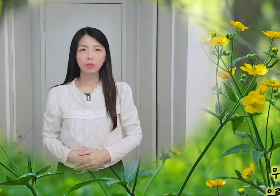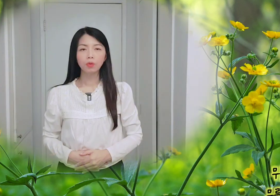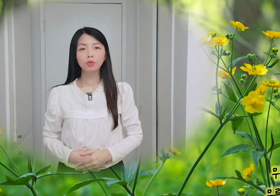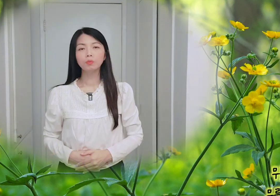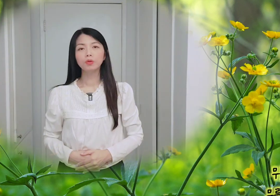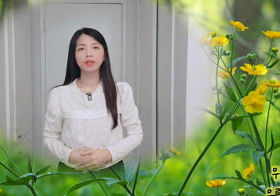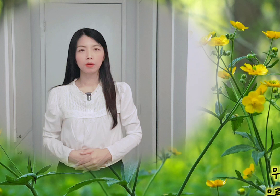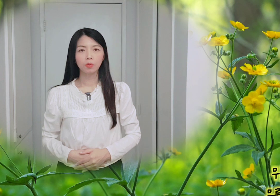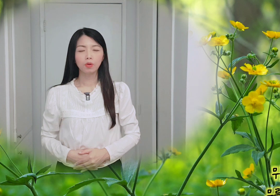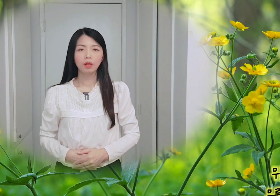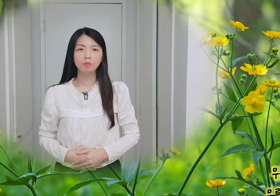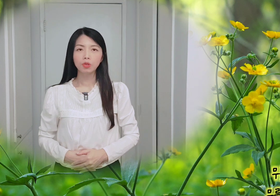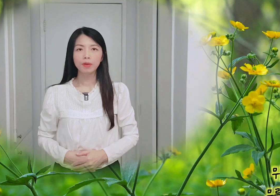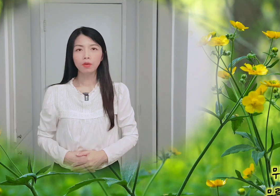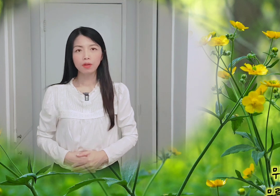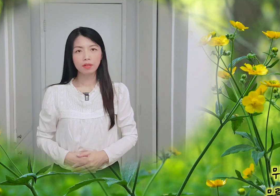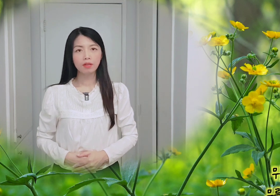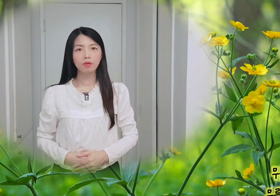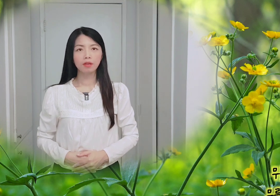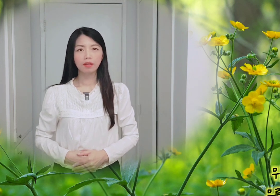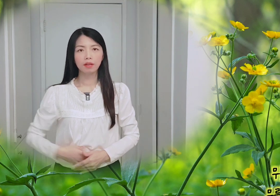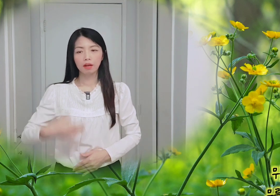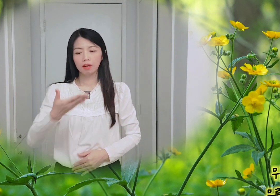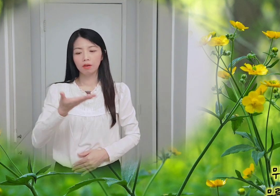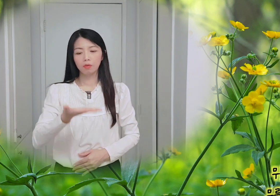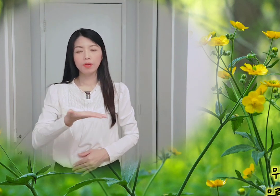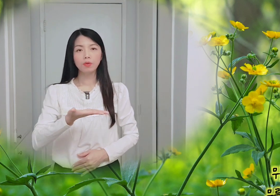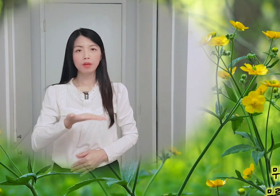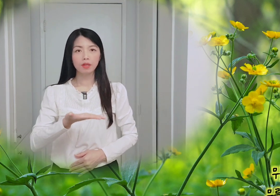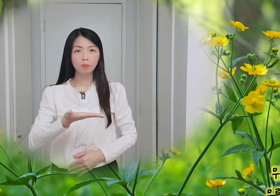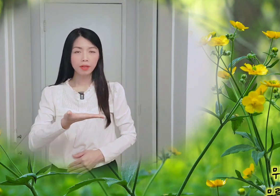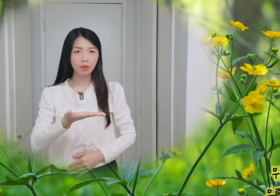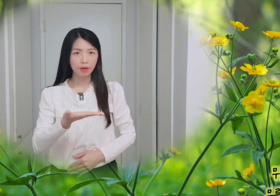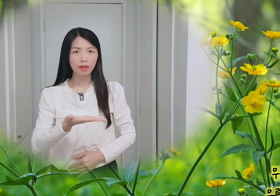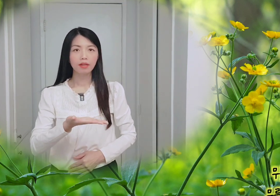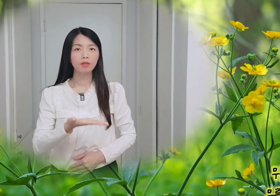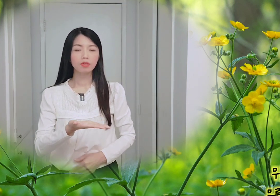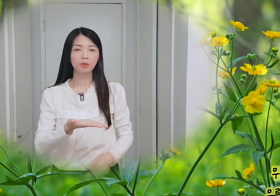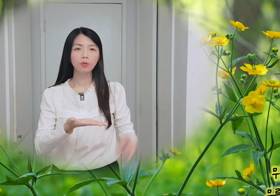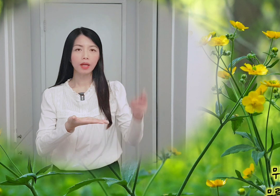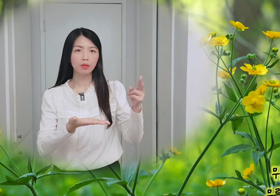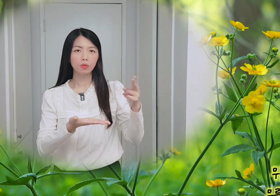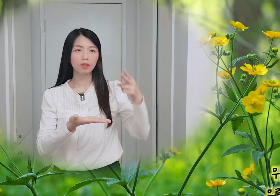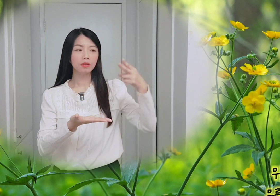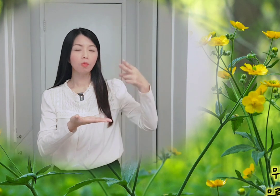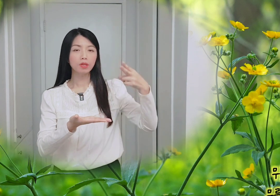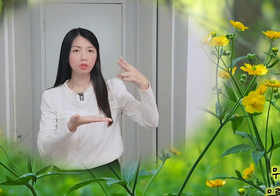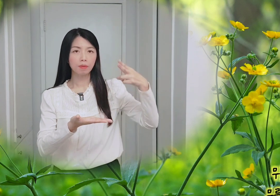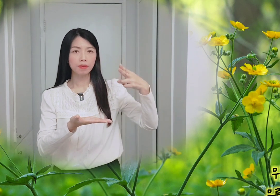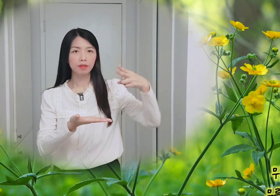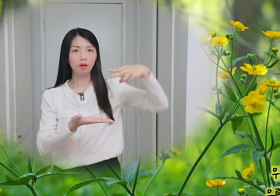무릎을 꿇고 눈물을 닦고. 무릎이라고 하는 뜻의 수어는 왼손을 이렇게 손바닥이 위를 향하게 해주시고 다른